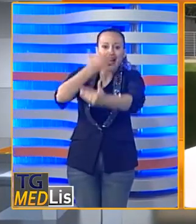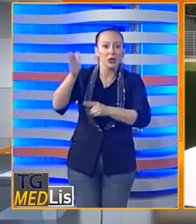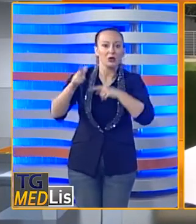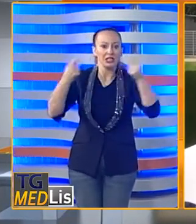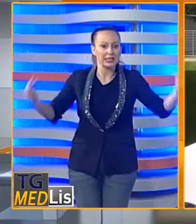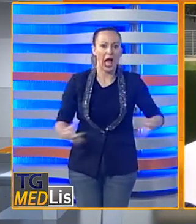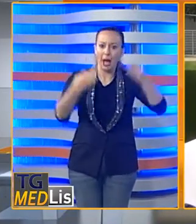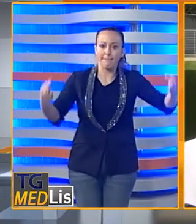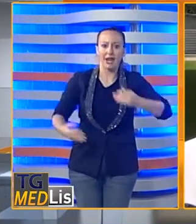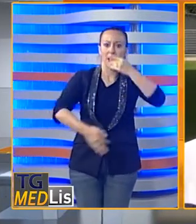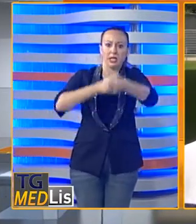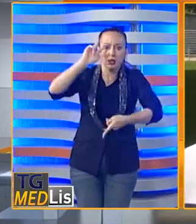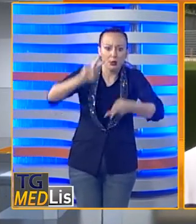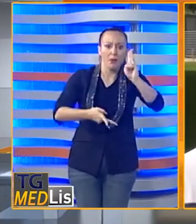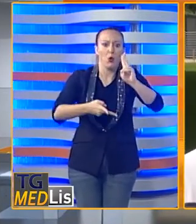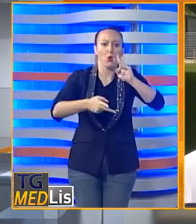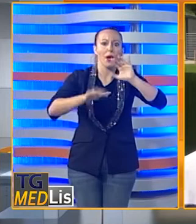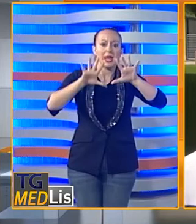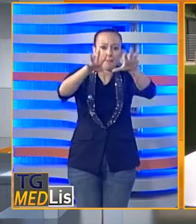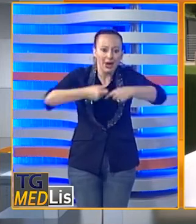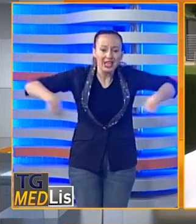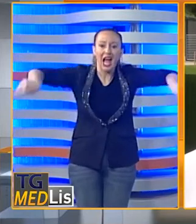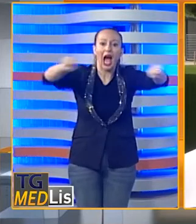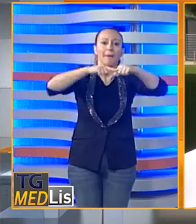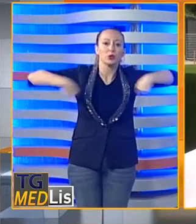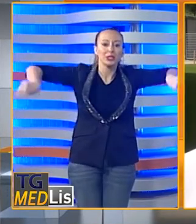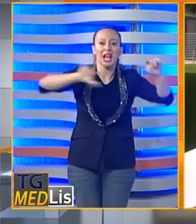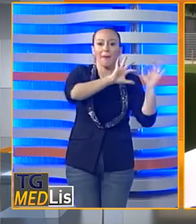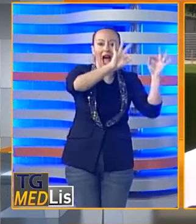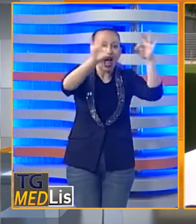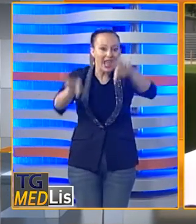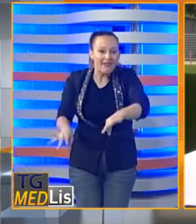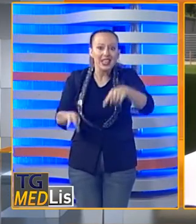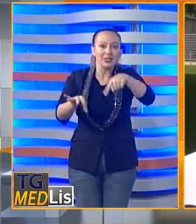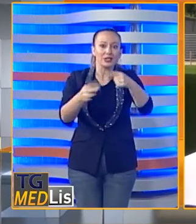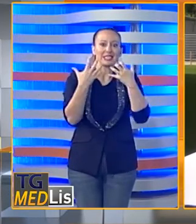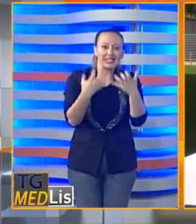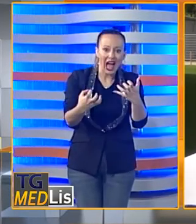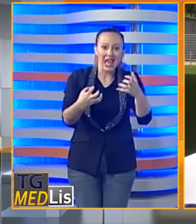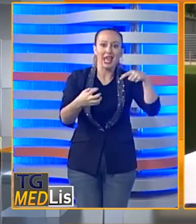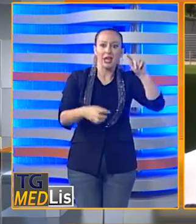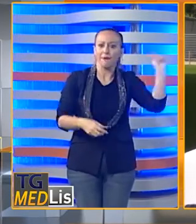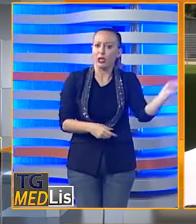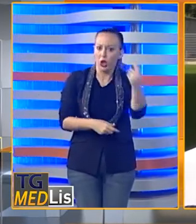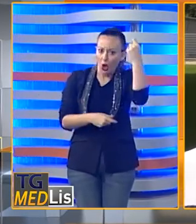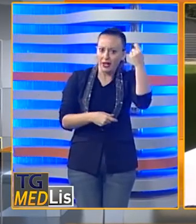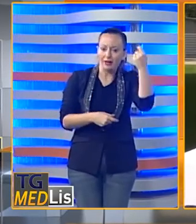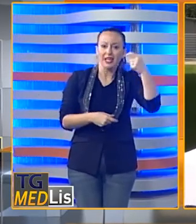arriverà anche la serie di vittorie, ha dichiarato al sito ufficiale della società.